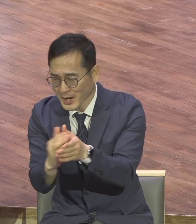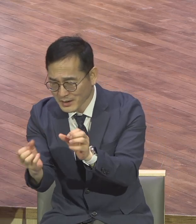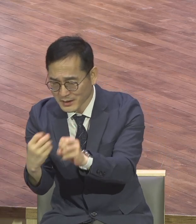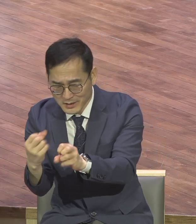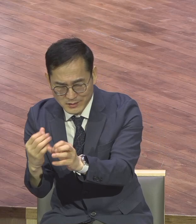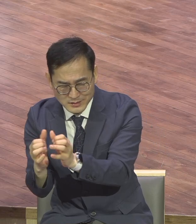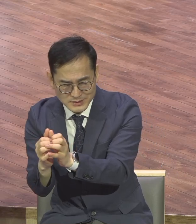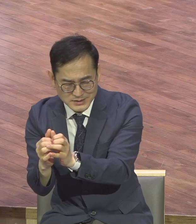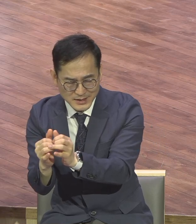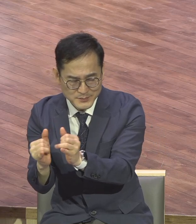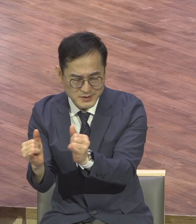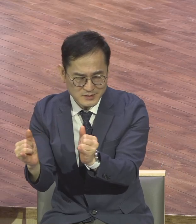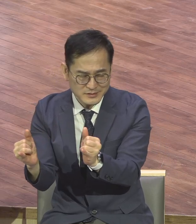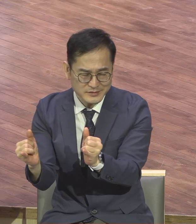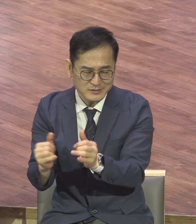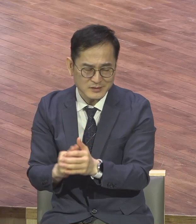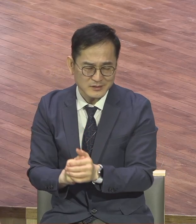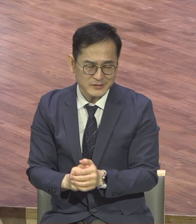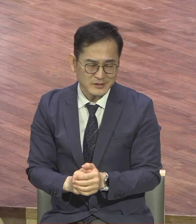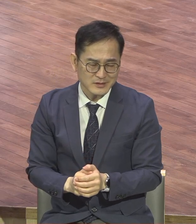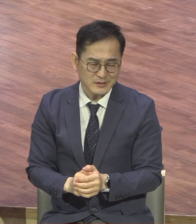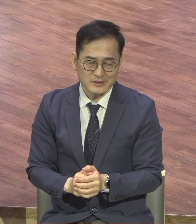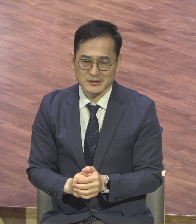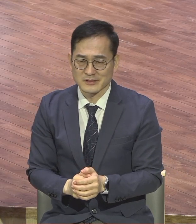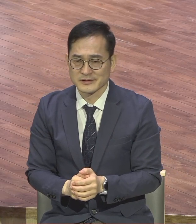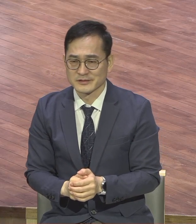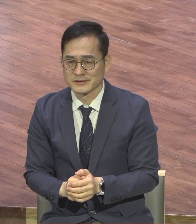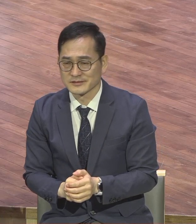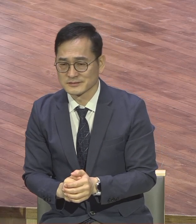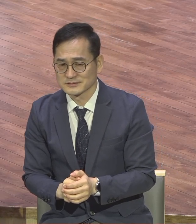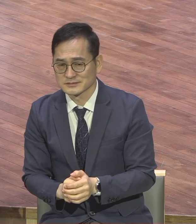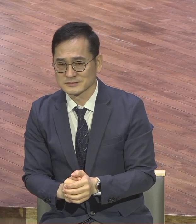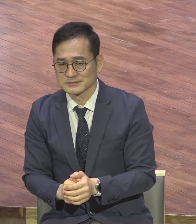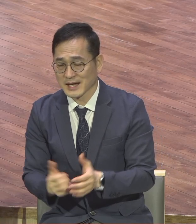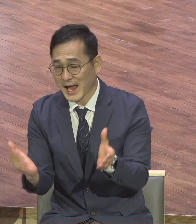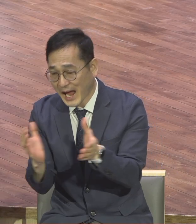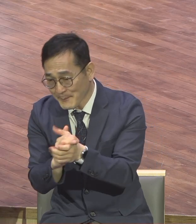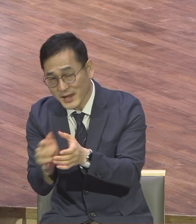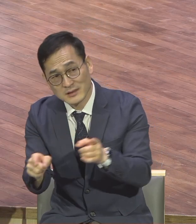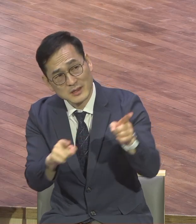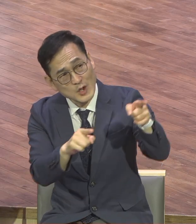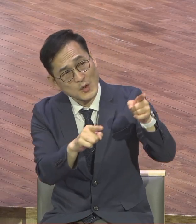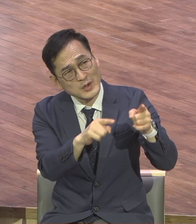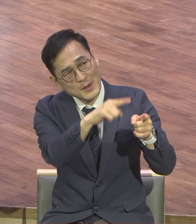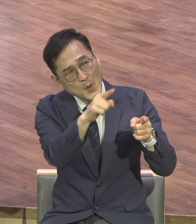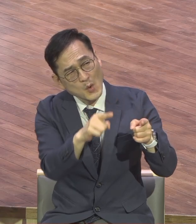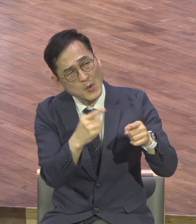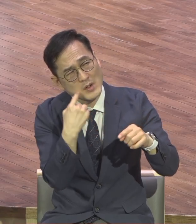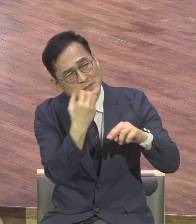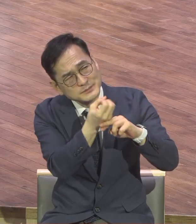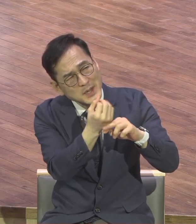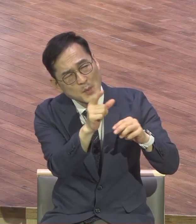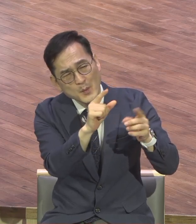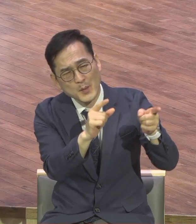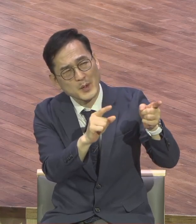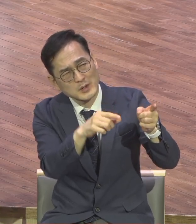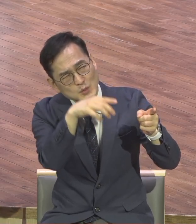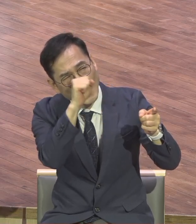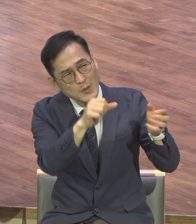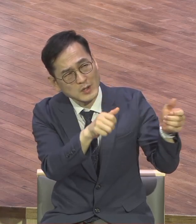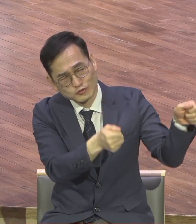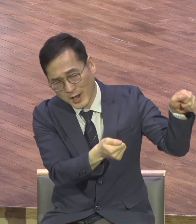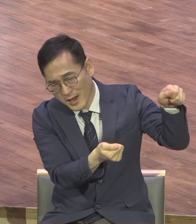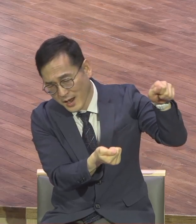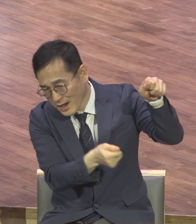사람 등들이 떨리고 머리 떨리고 하나도 못 받아먹어. 그리고 끝나고 나서 이렇게 보니까 예배 끝나는데